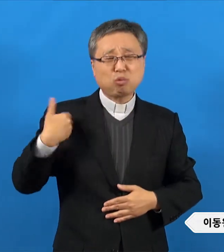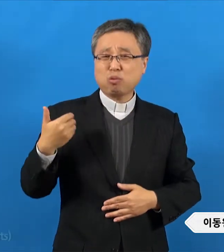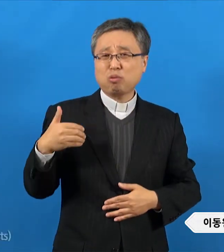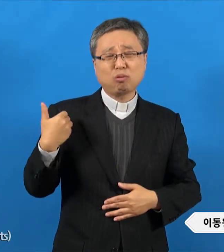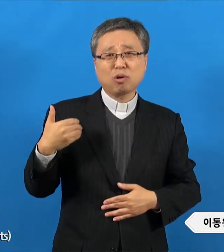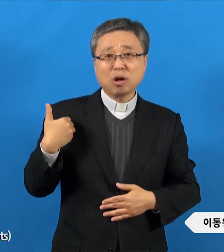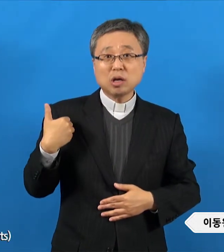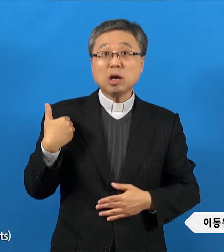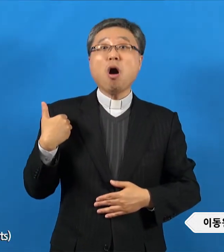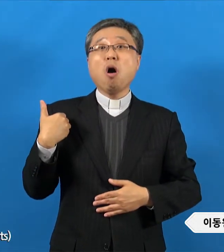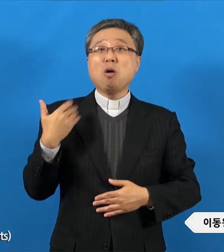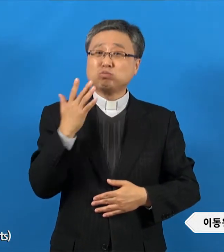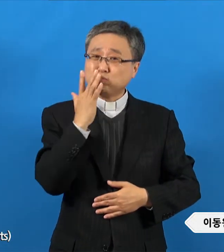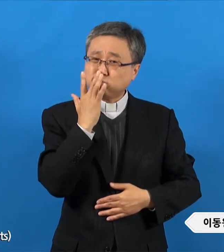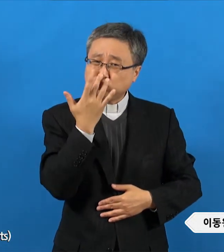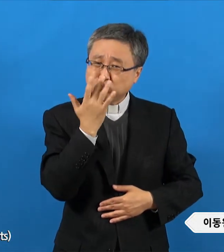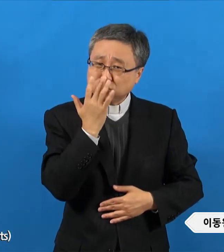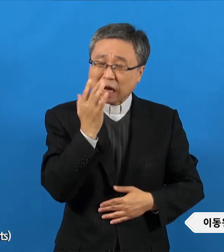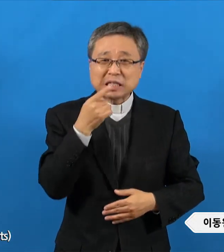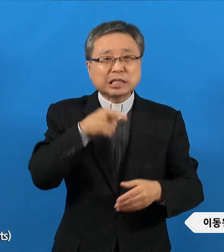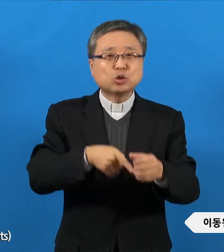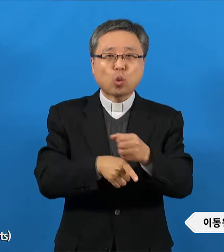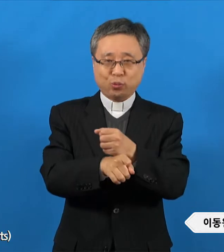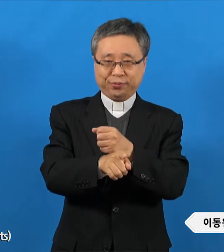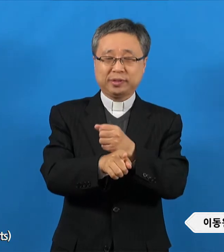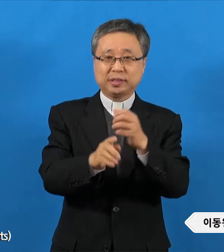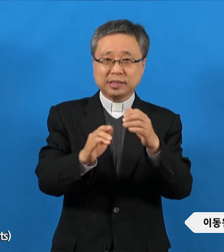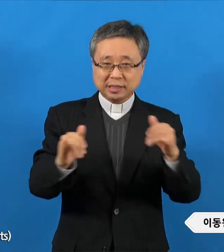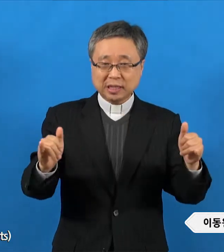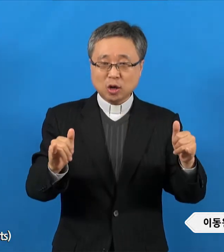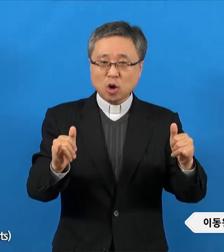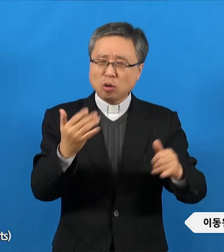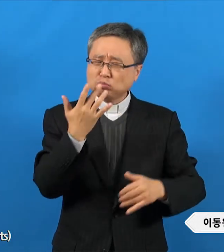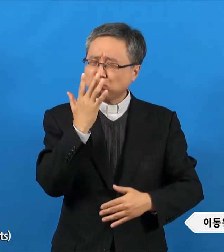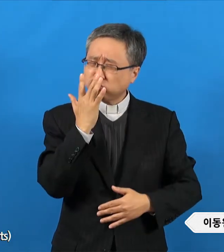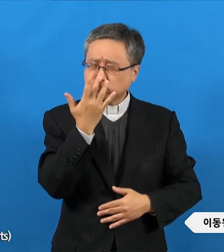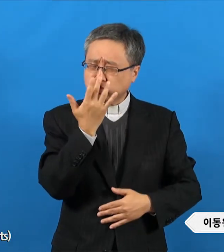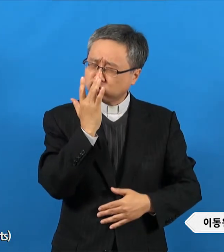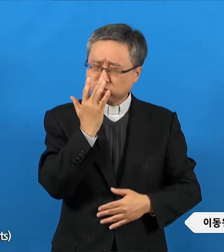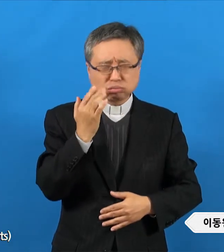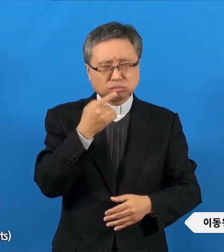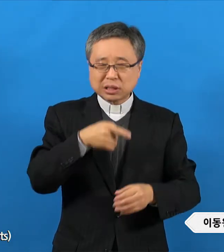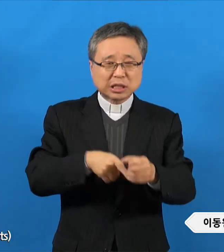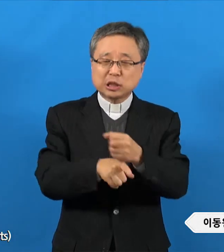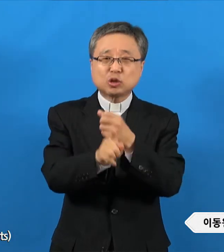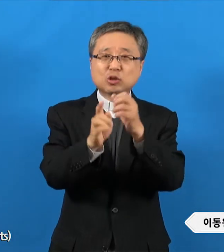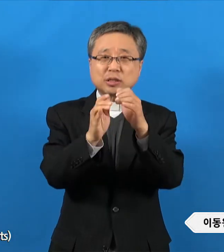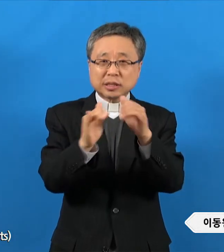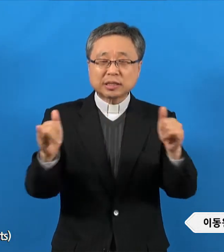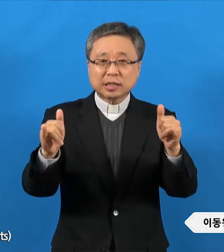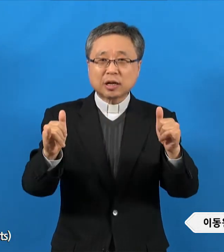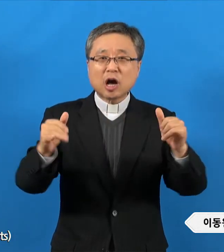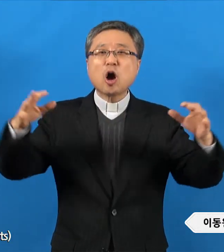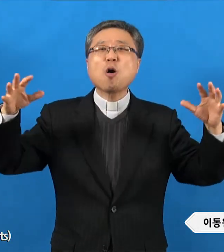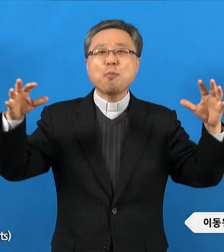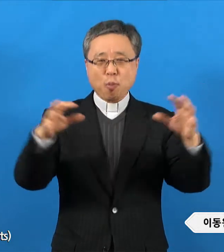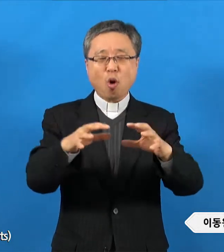것을 불가지론이라고 부릅니다. 에그나티시즘이라고 부르는데 이런 불가지론자들을 포함한